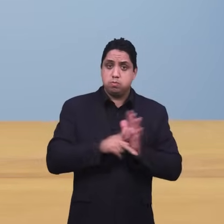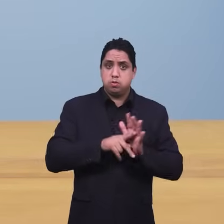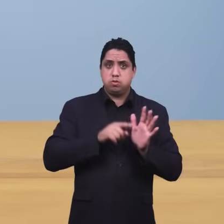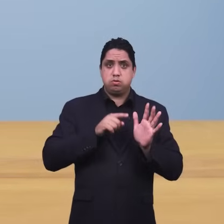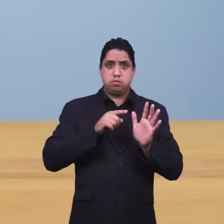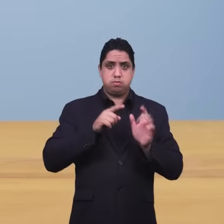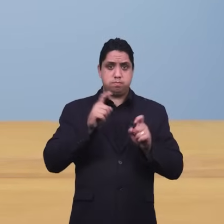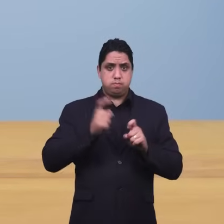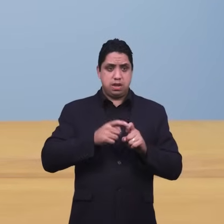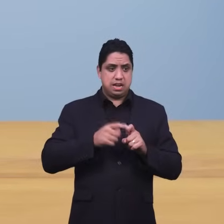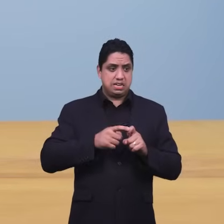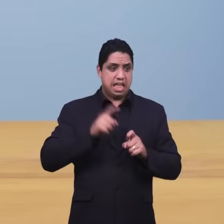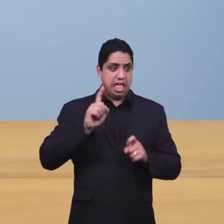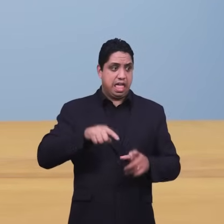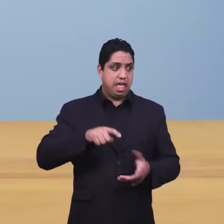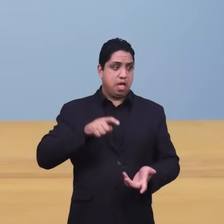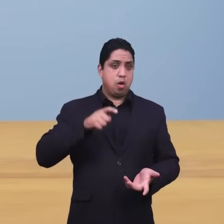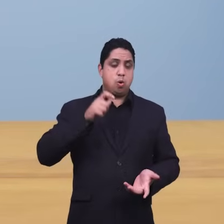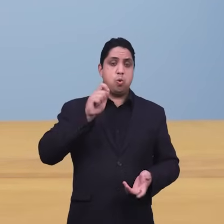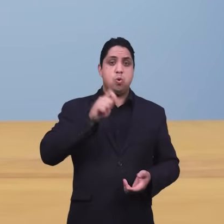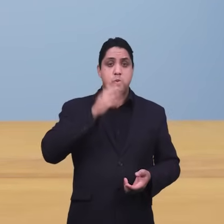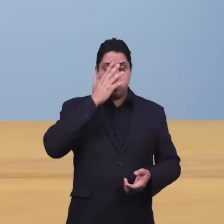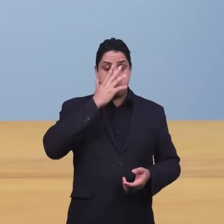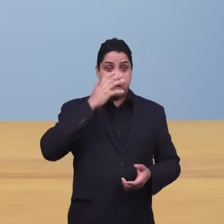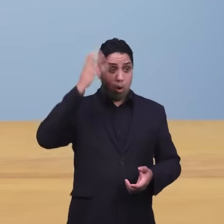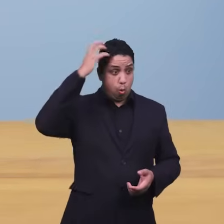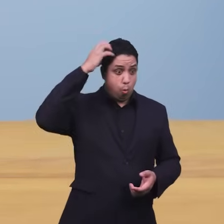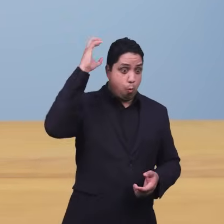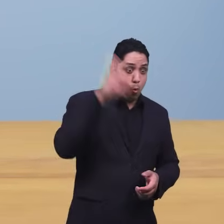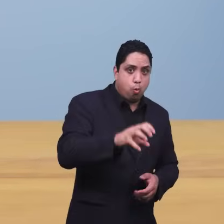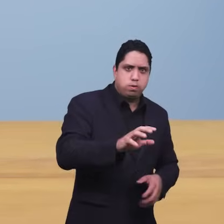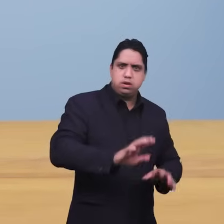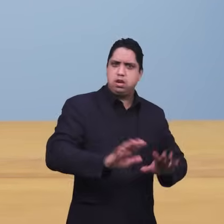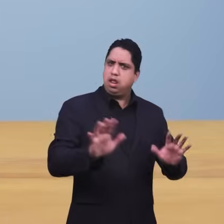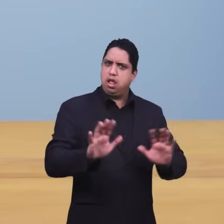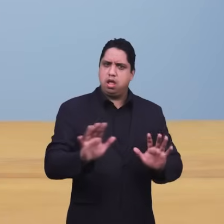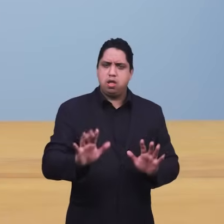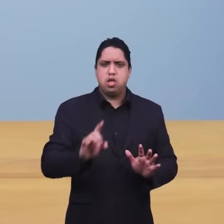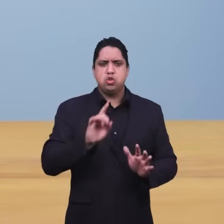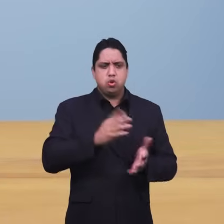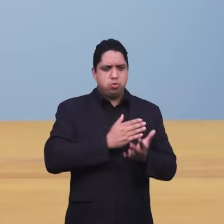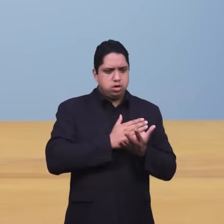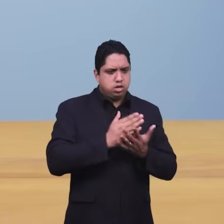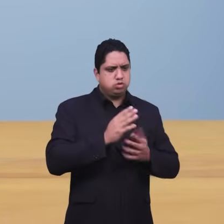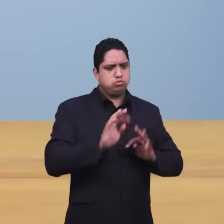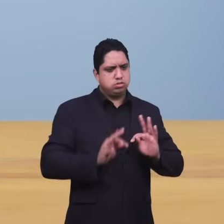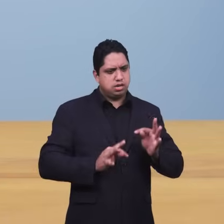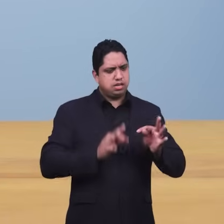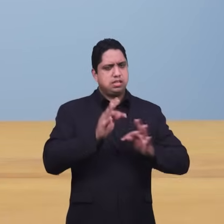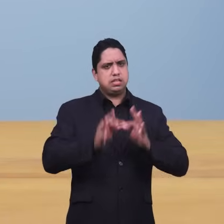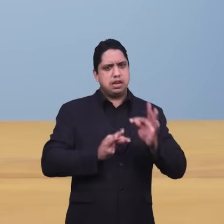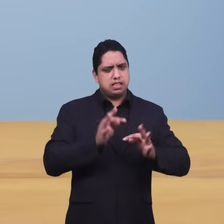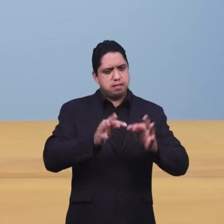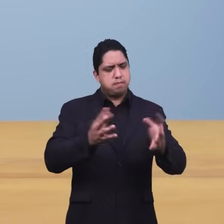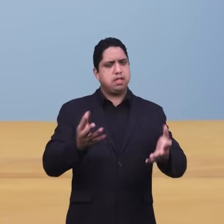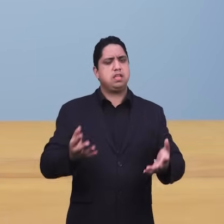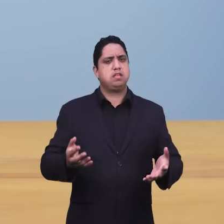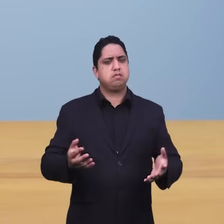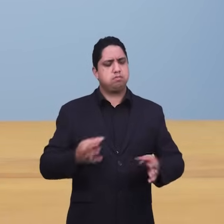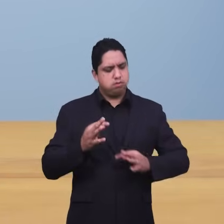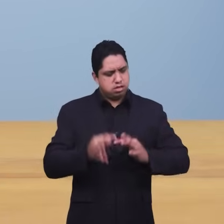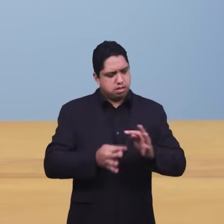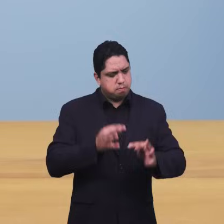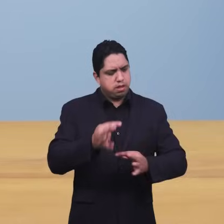é uma sentença sobre a criança. O diagnóstico é o início de um tratamento, é o início de uma busca por uma